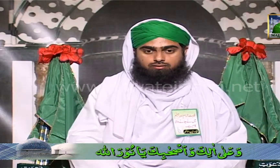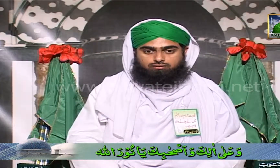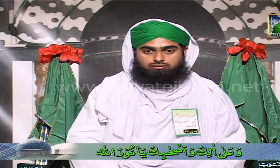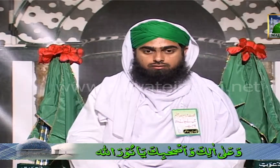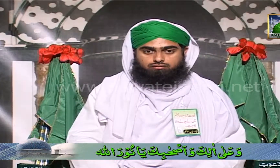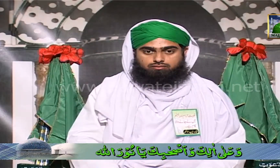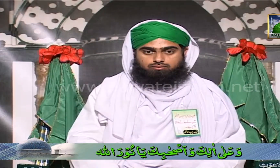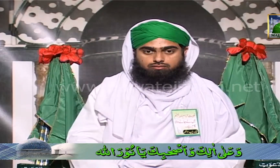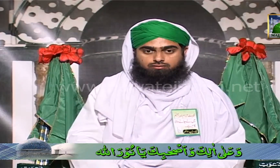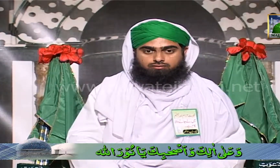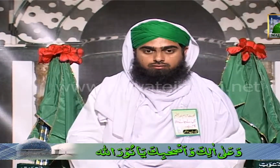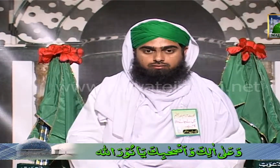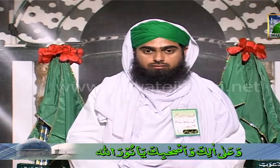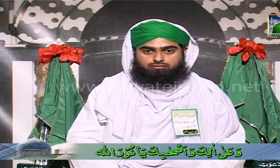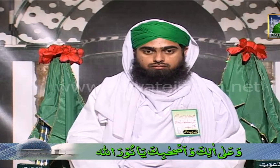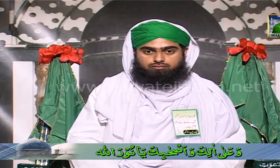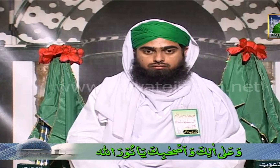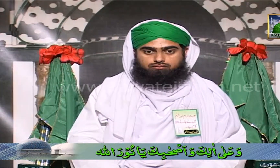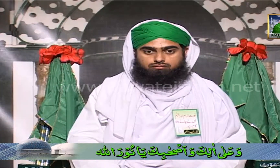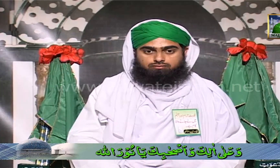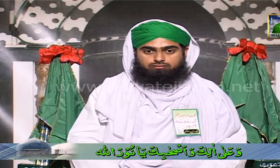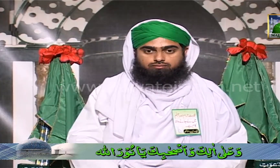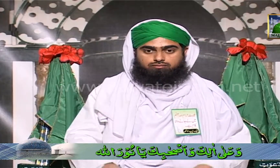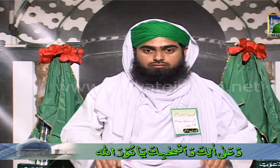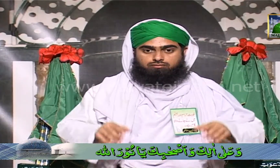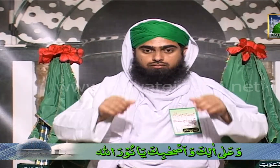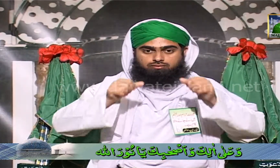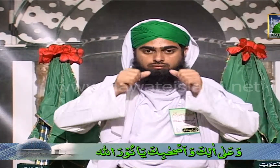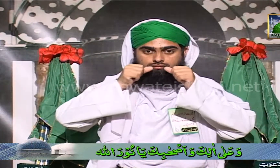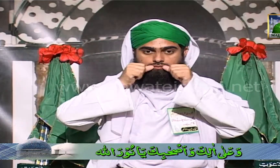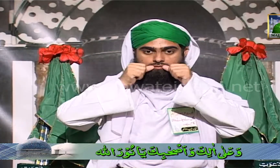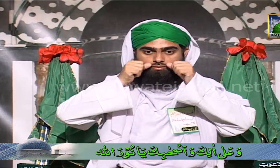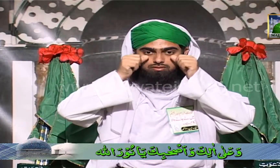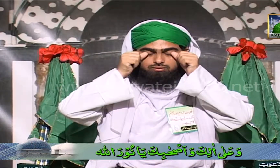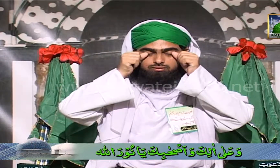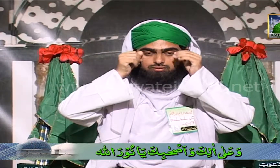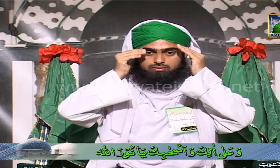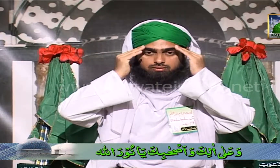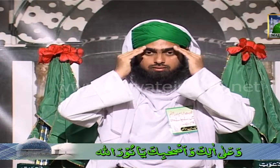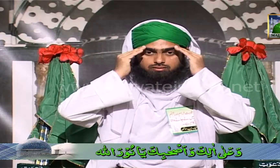وعلى آلك وأصحابك يا نور الله.